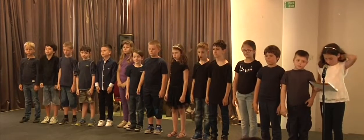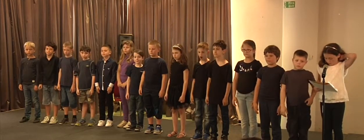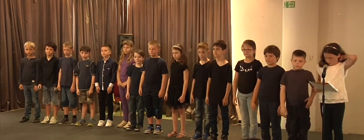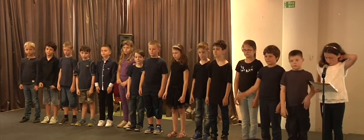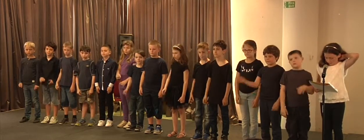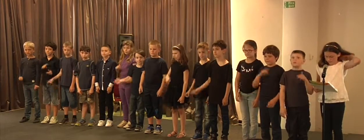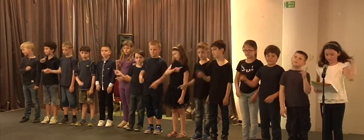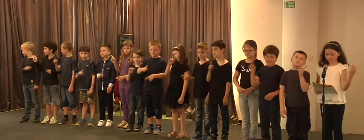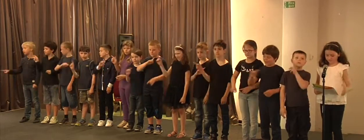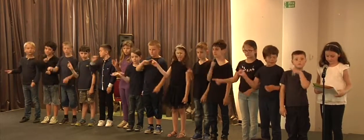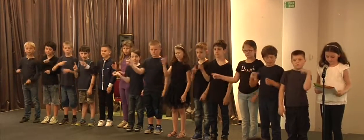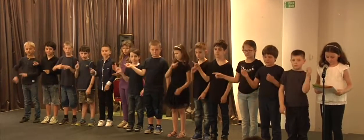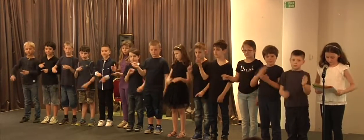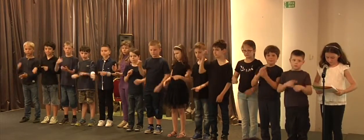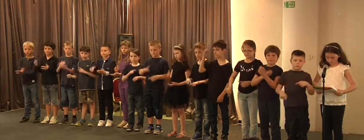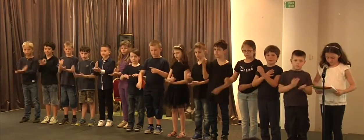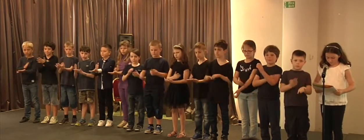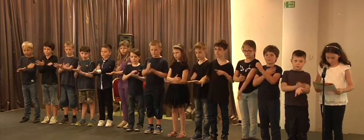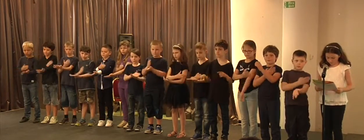Ne zbog običaja.